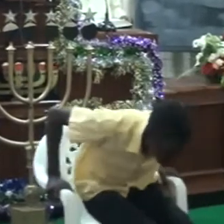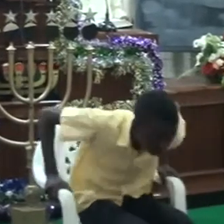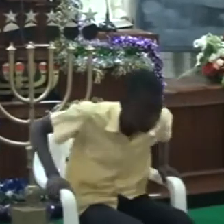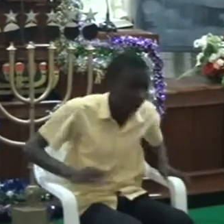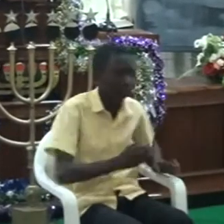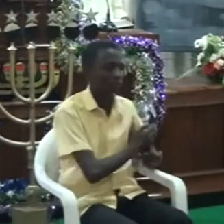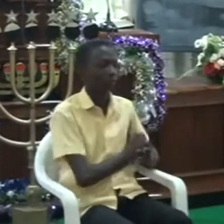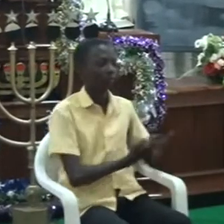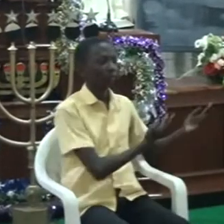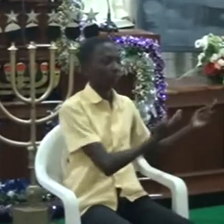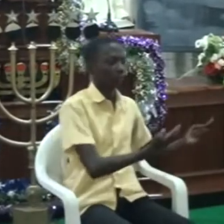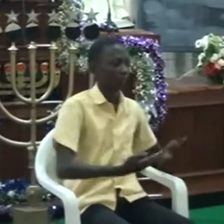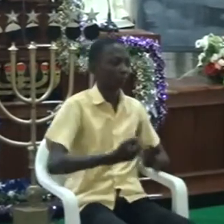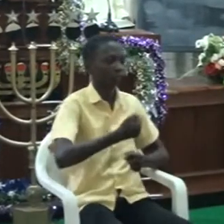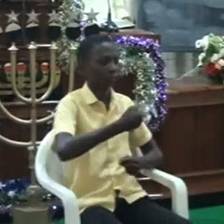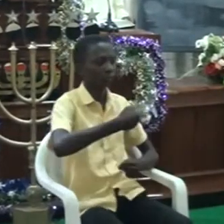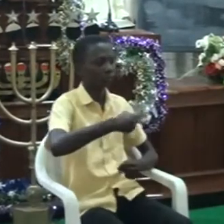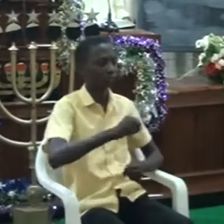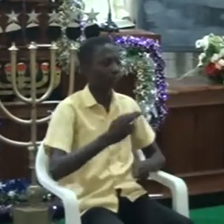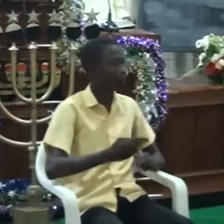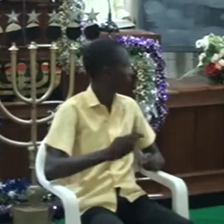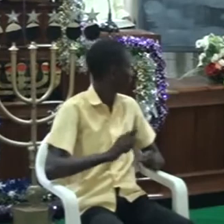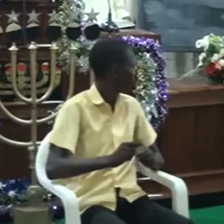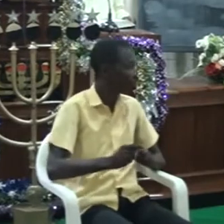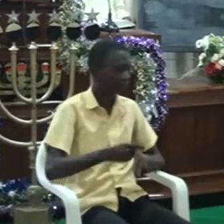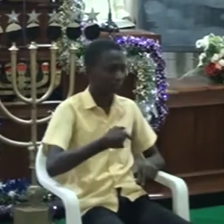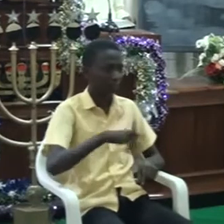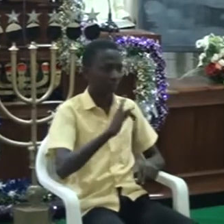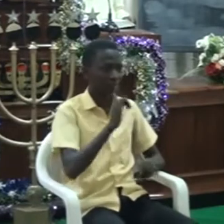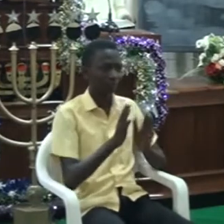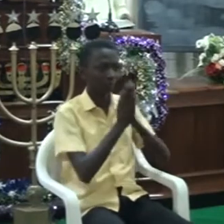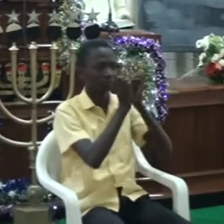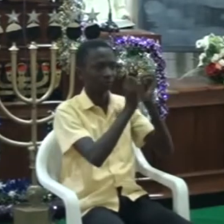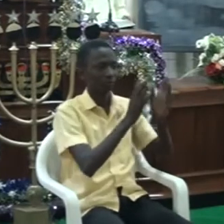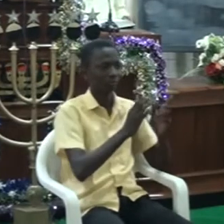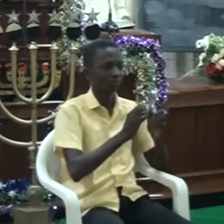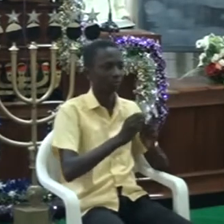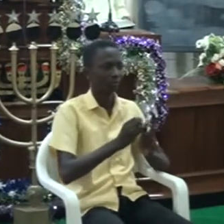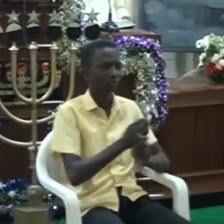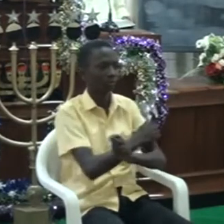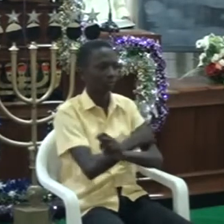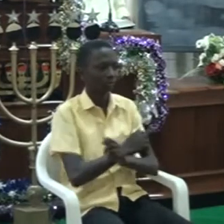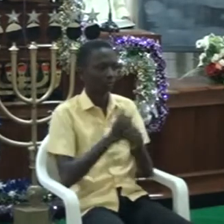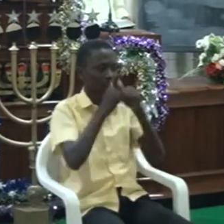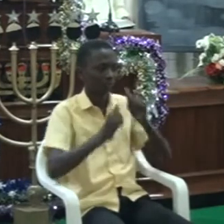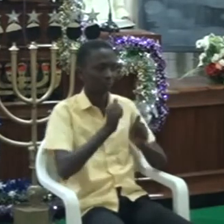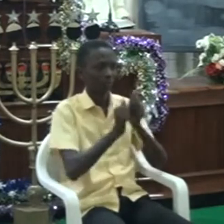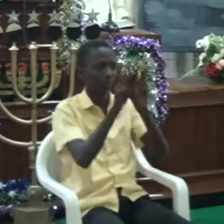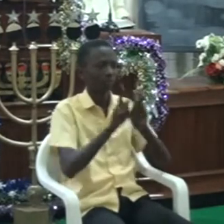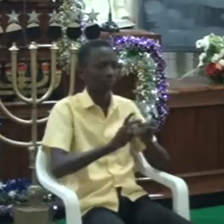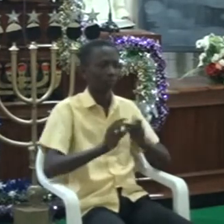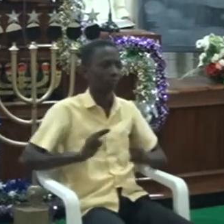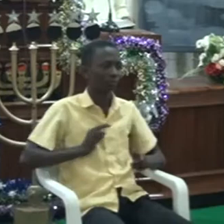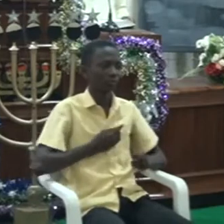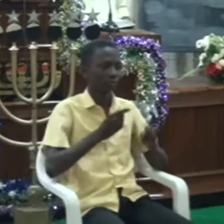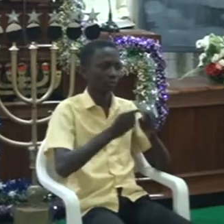parole. Abarikiwe na abariki kila mmoja wetu. Qu'il soit béni et qu'il bénisse chacun de nous. Mujina la mkombozi wetu Yesu. Dans le nom de